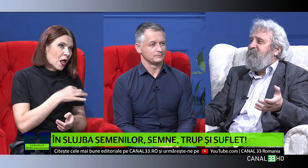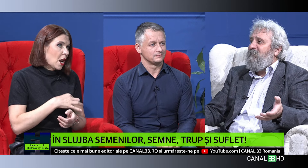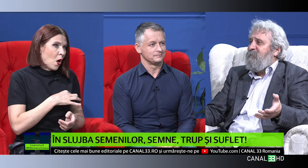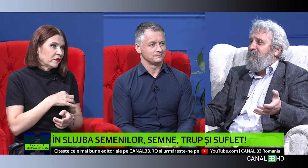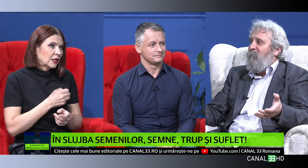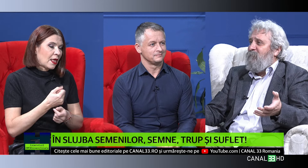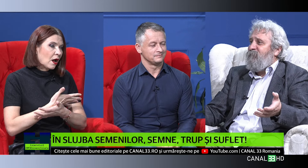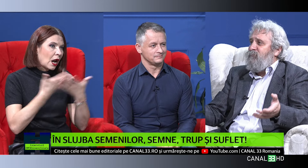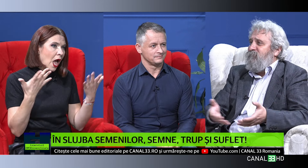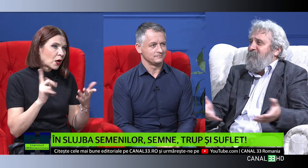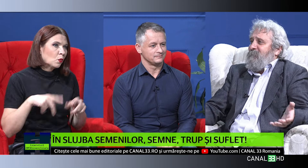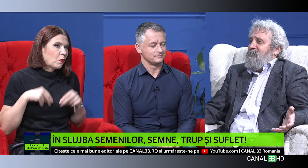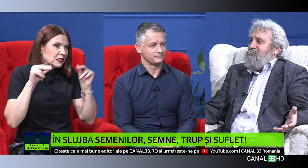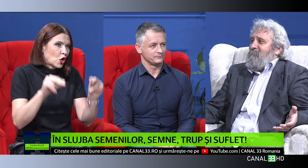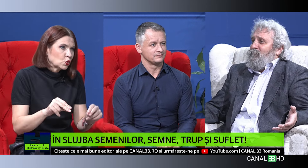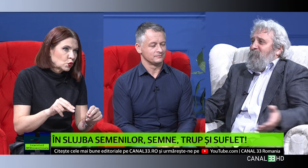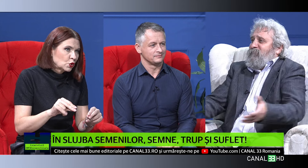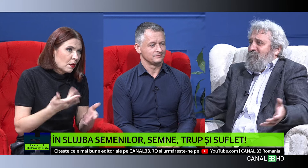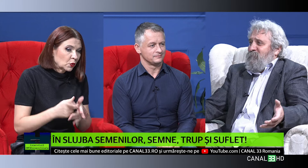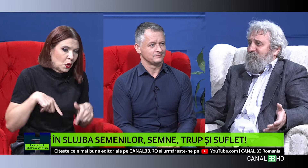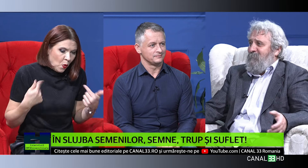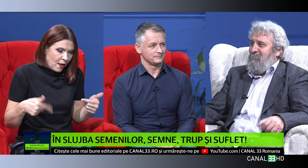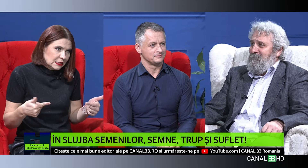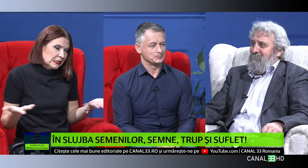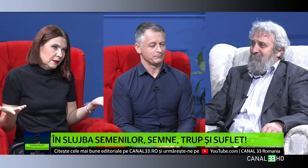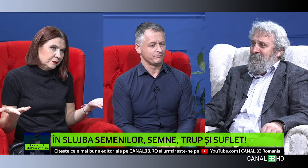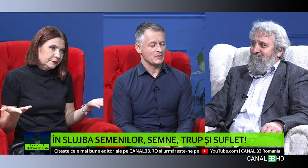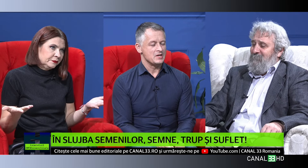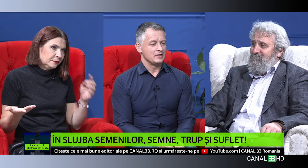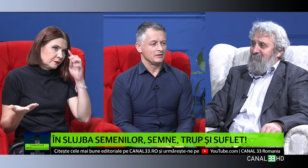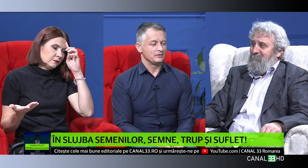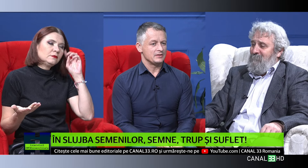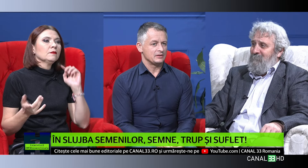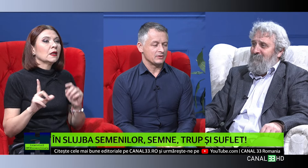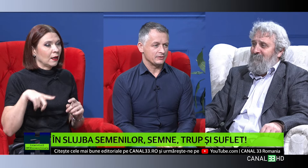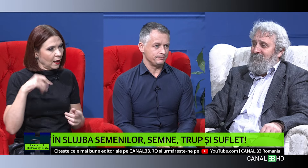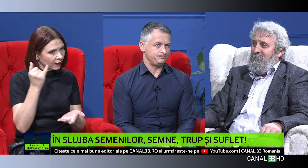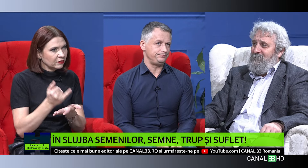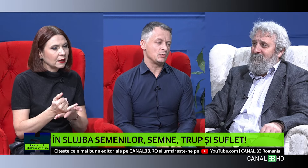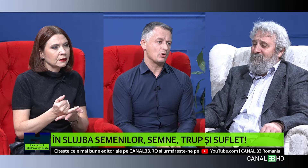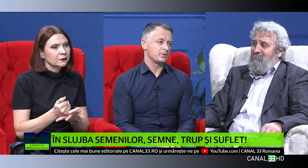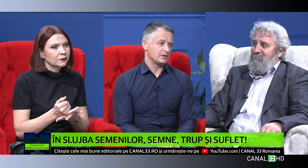e clar că nu ai cum să ajungi, fiindcă nu există așa ceva. Da, este adevărat. Eu am